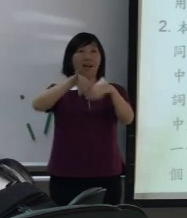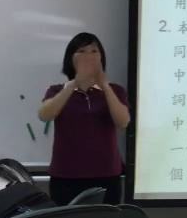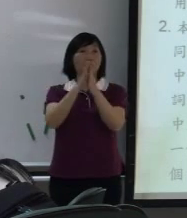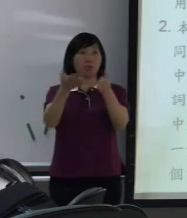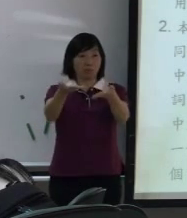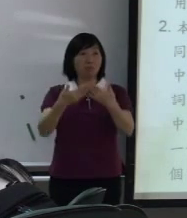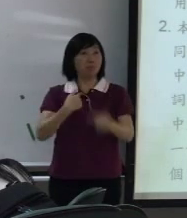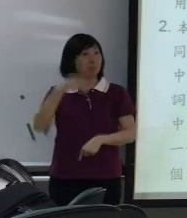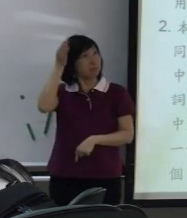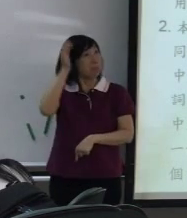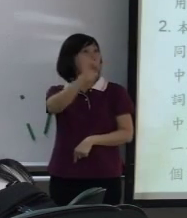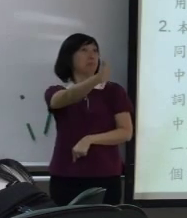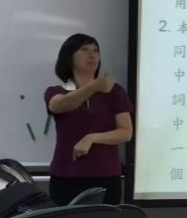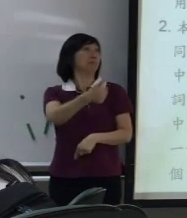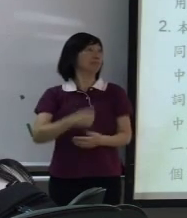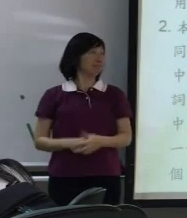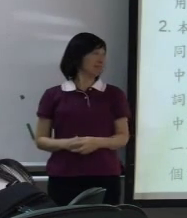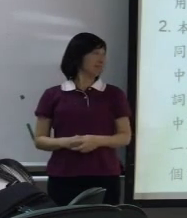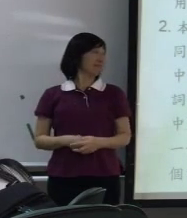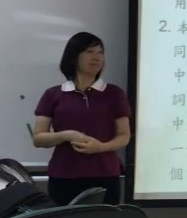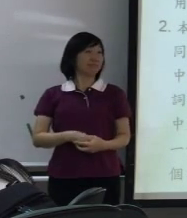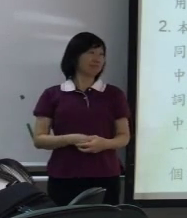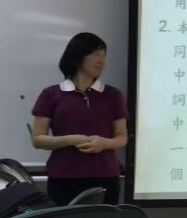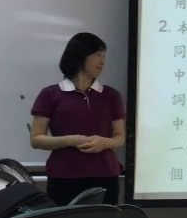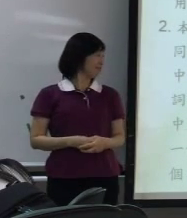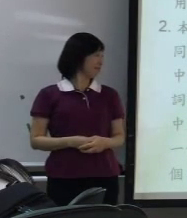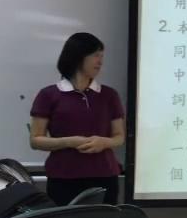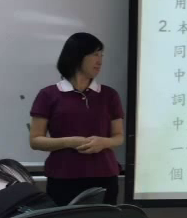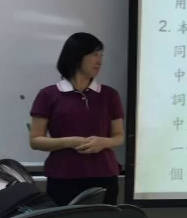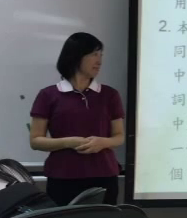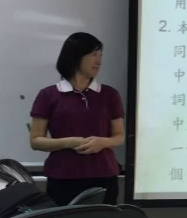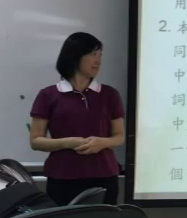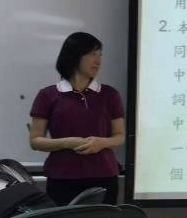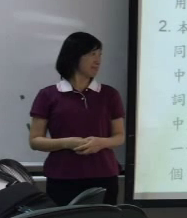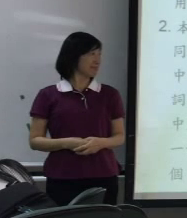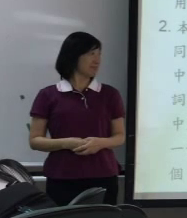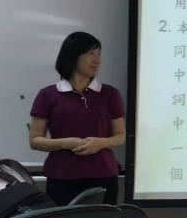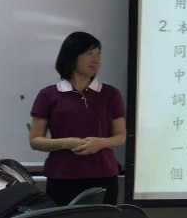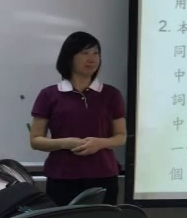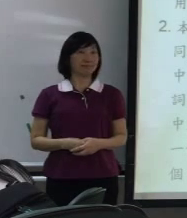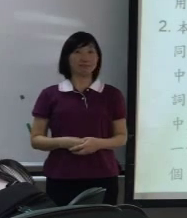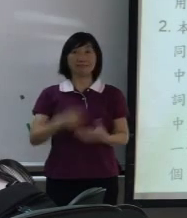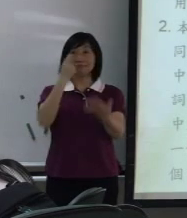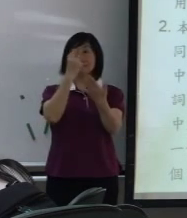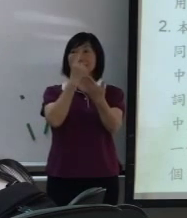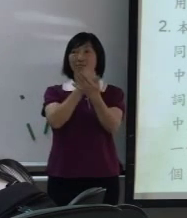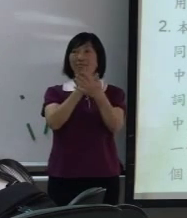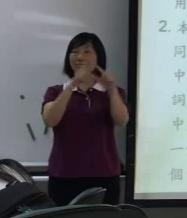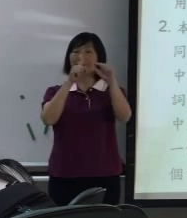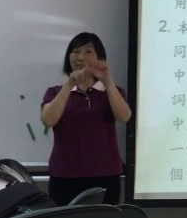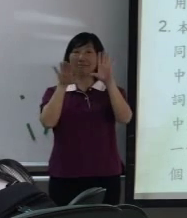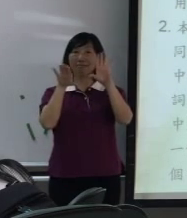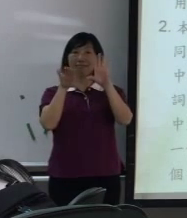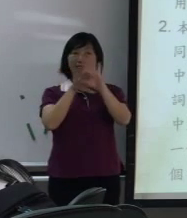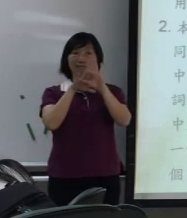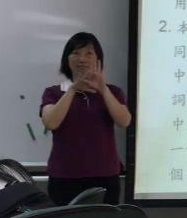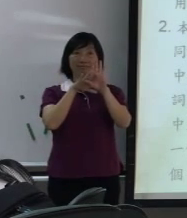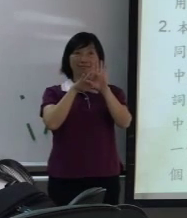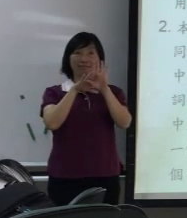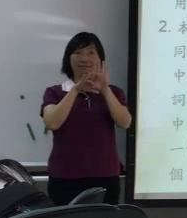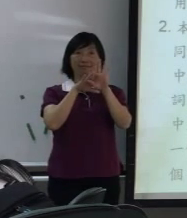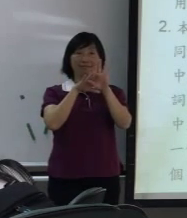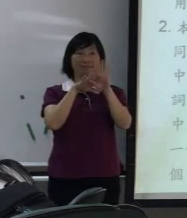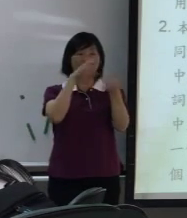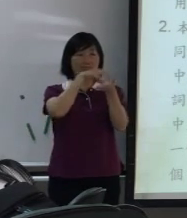哦、好，那各位看一下，因为中文的字词